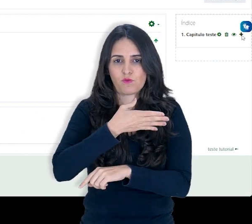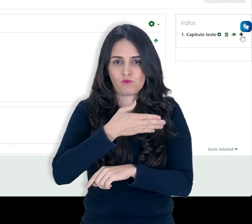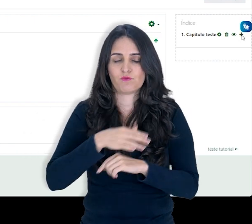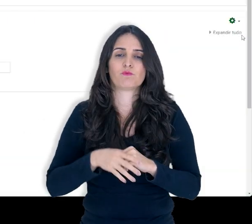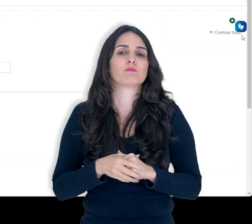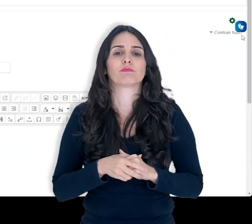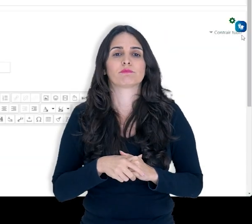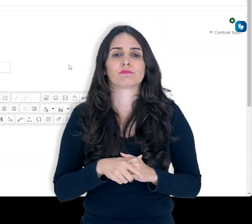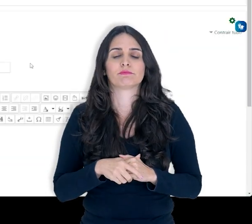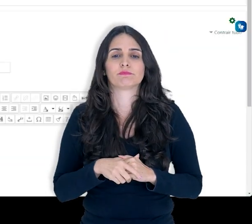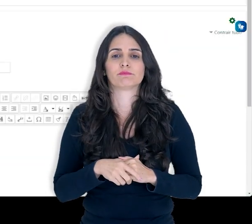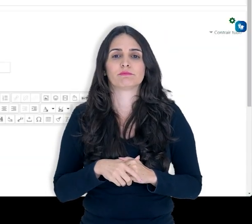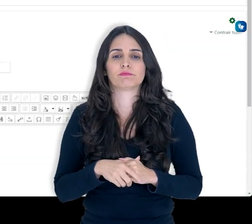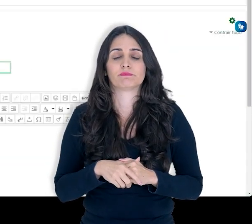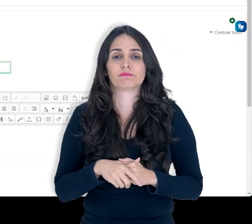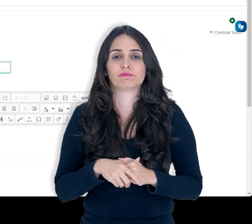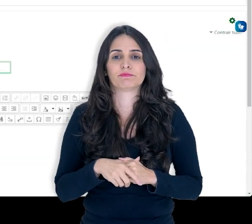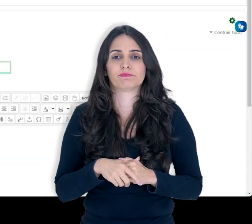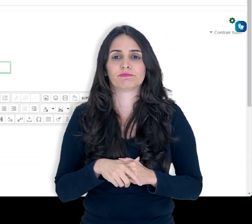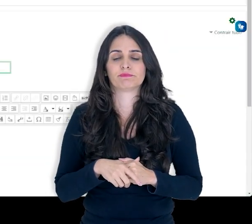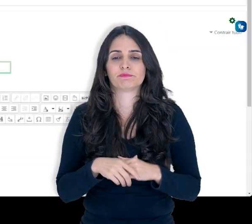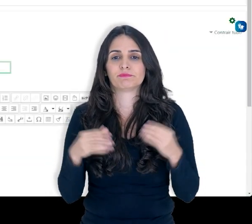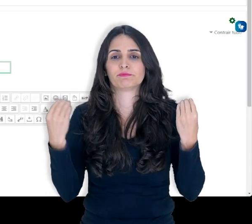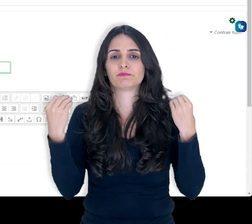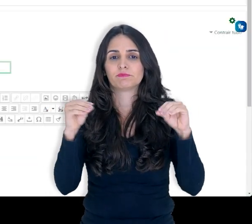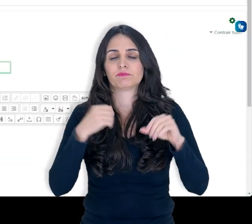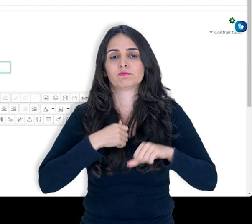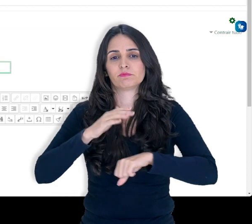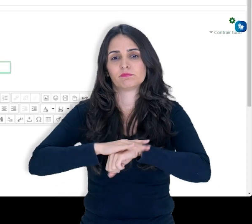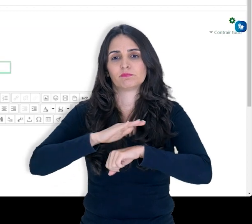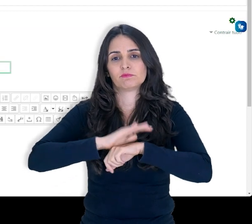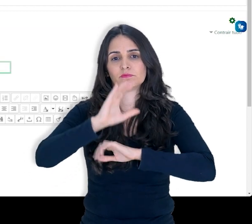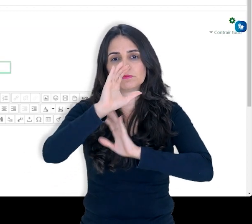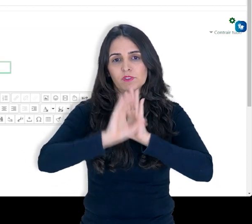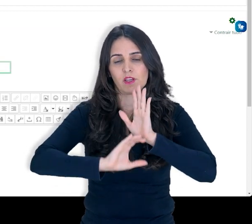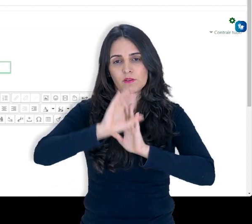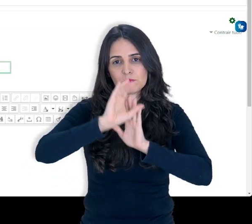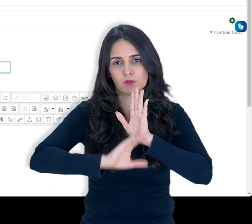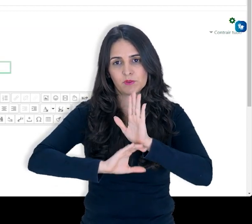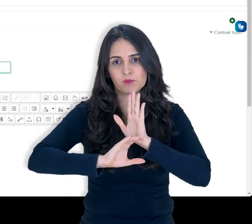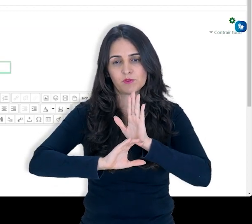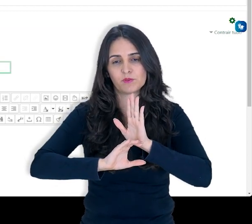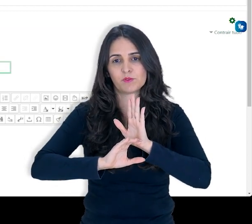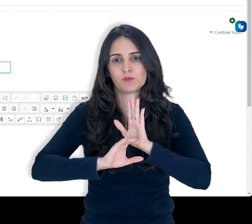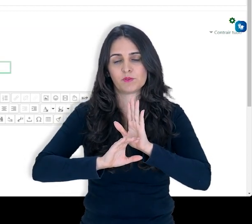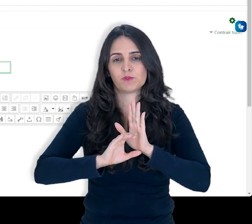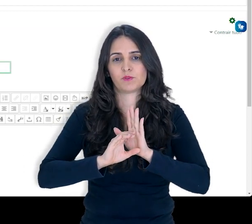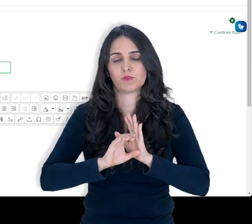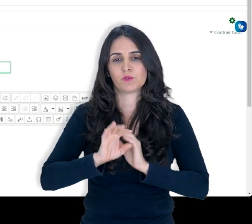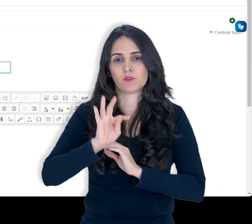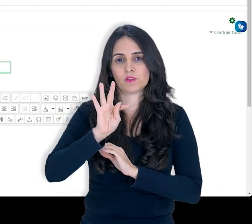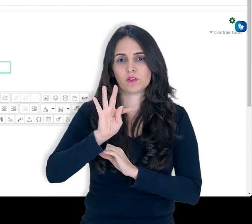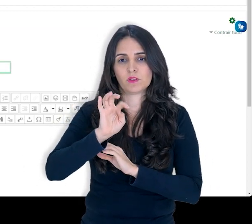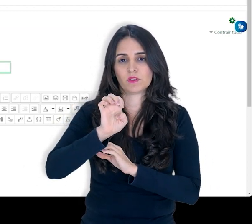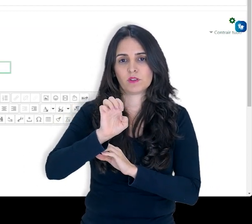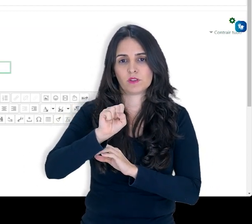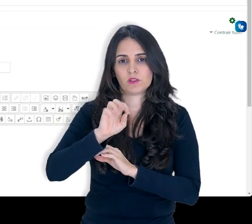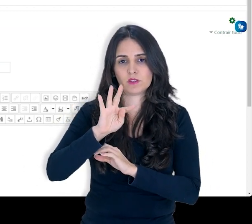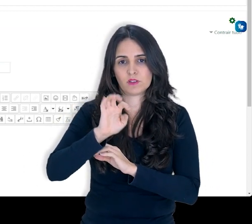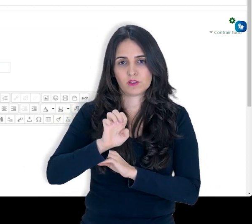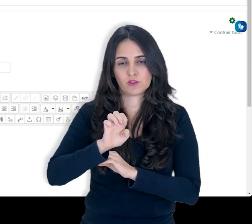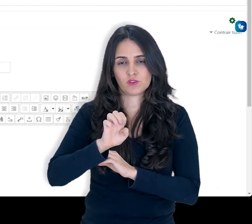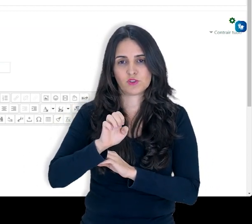um novo Capítulo e então eu vou colocar o meu Capítulo teste 2